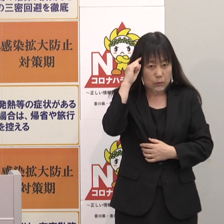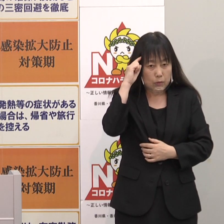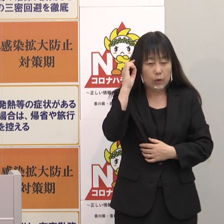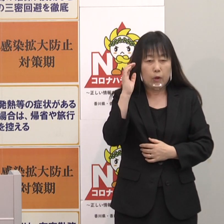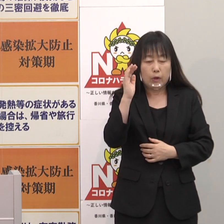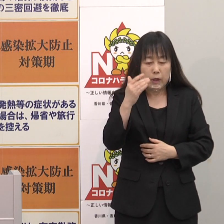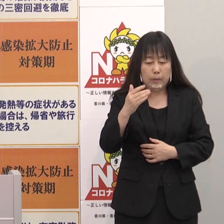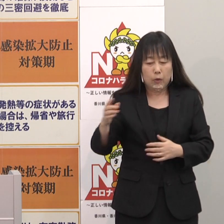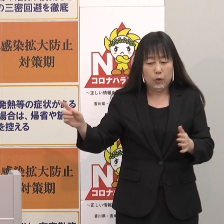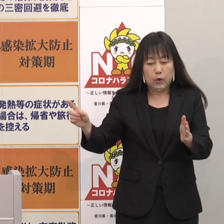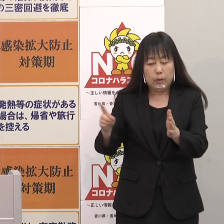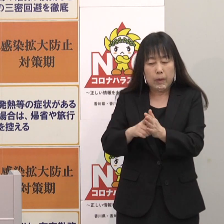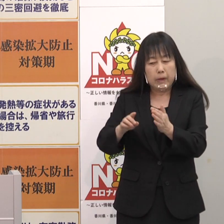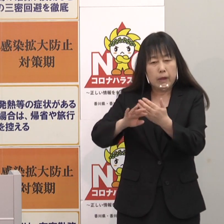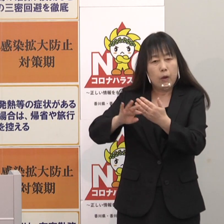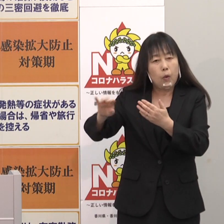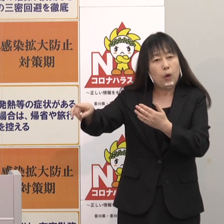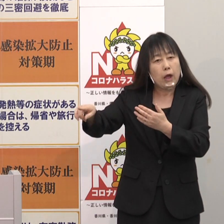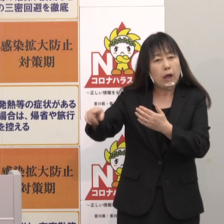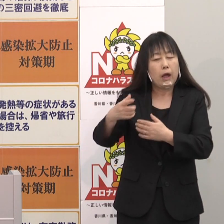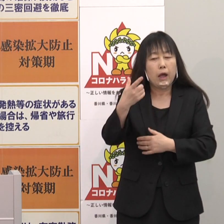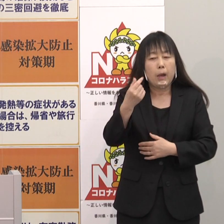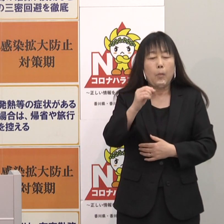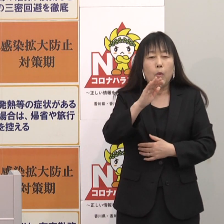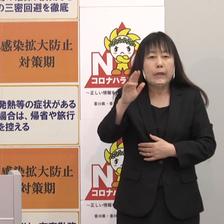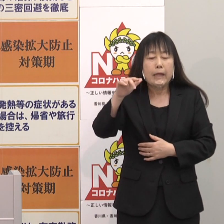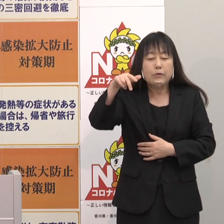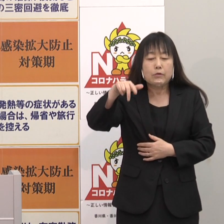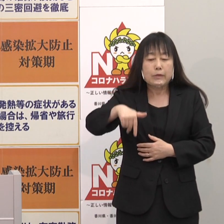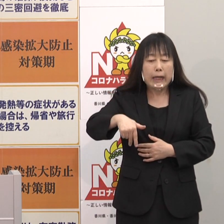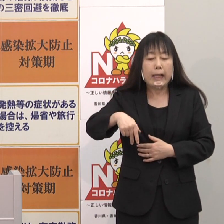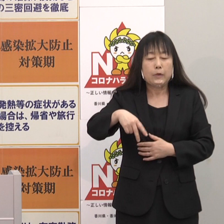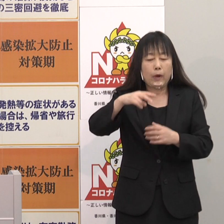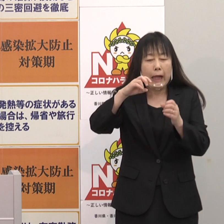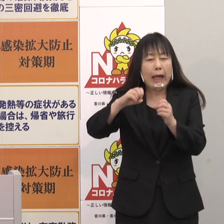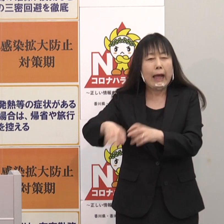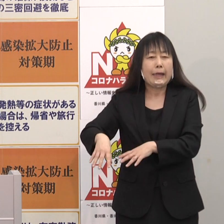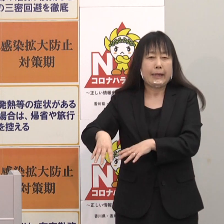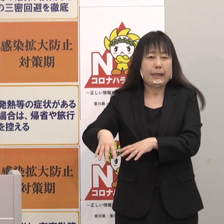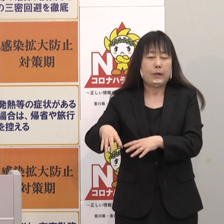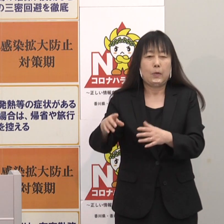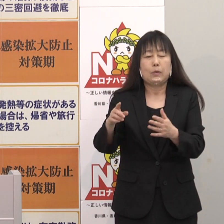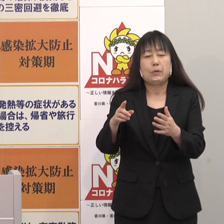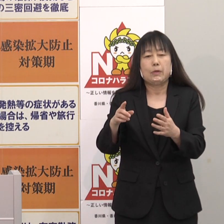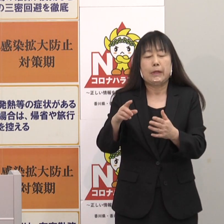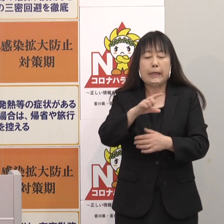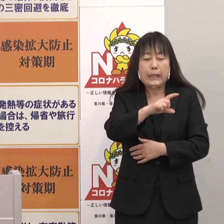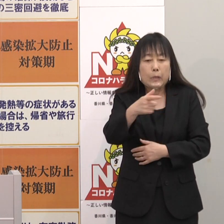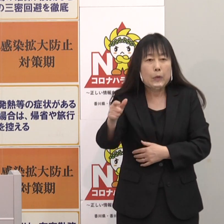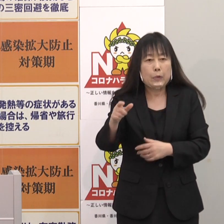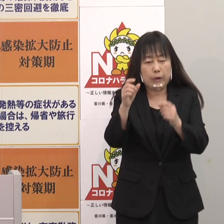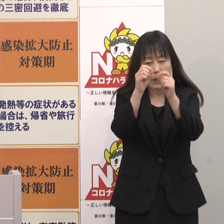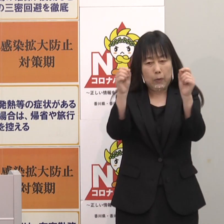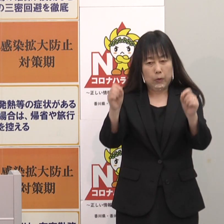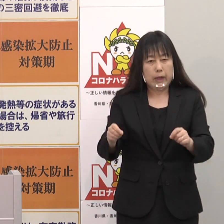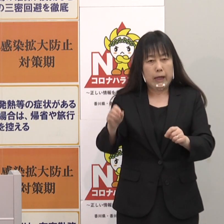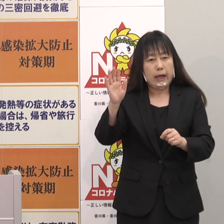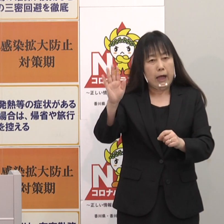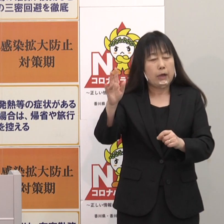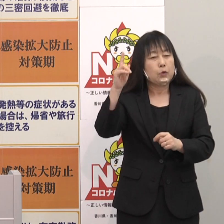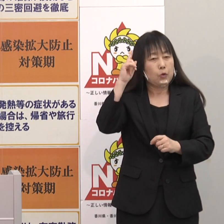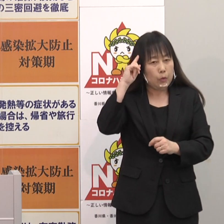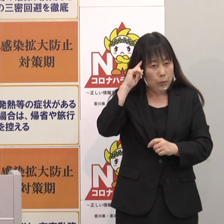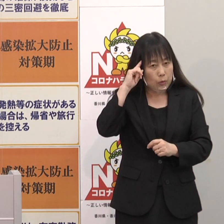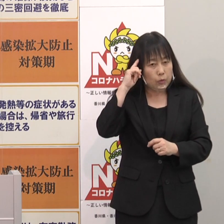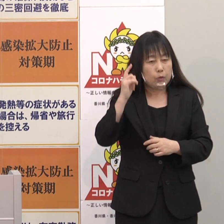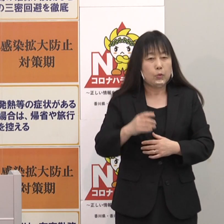モデルナ製のワクチンの廃棄っていうのもこれまでもあったかと思います。まあ、新たなそのところに流れるっていうことは